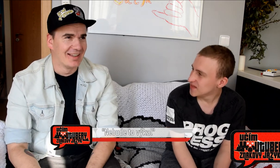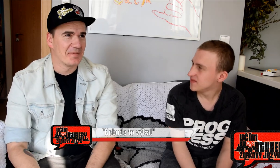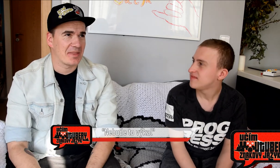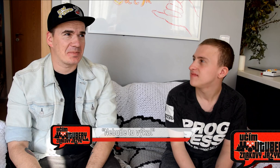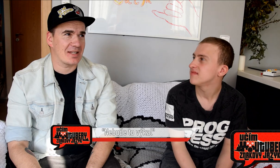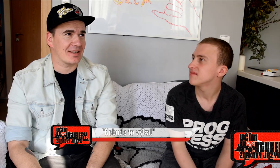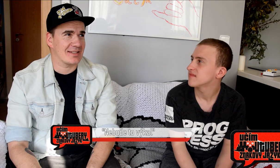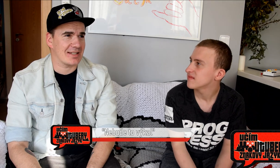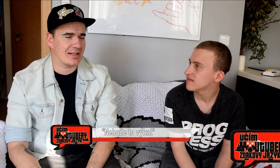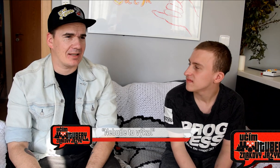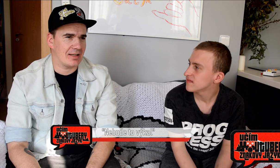Dobře, jak se řekne